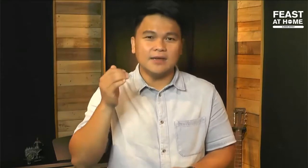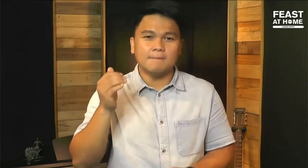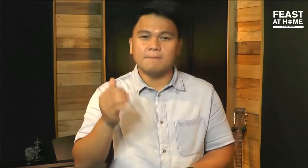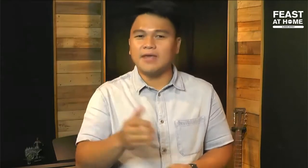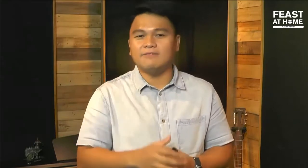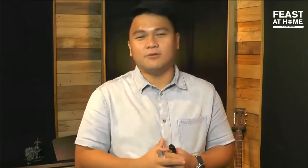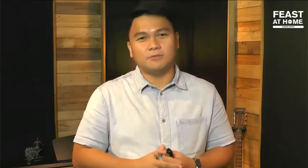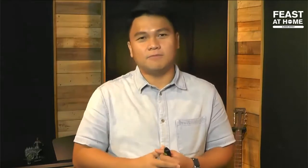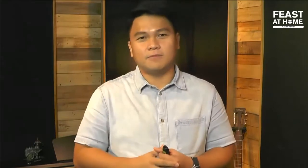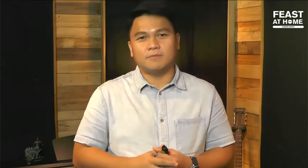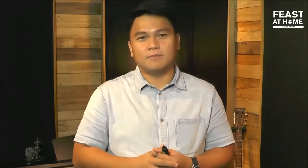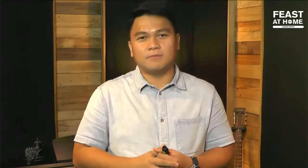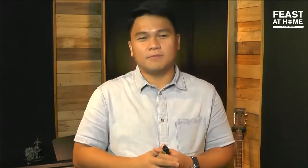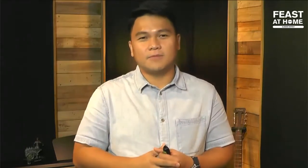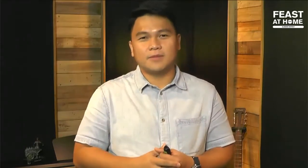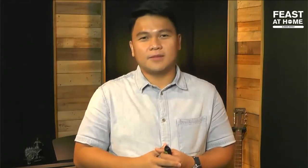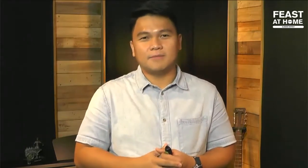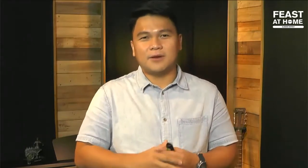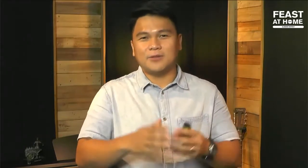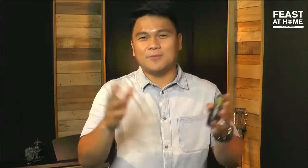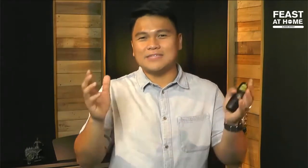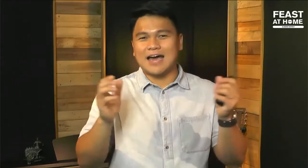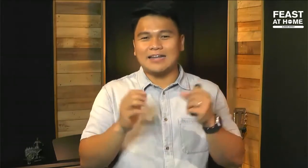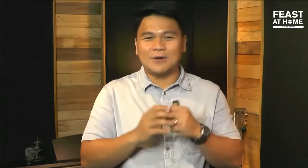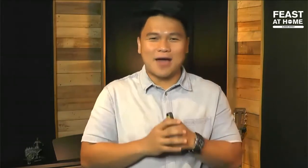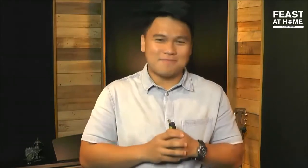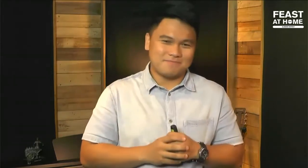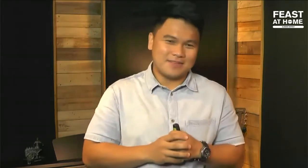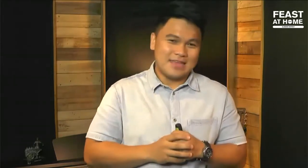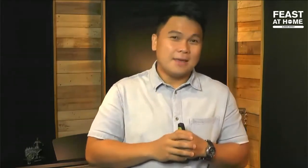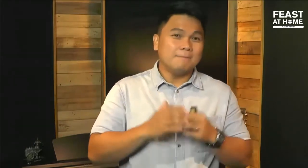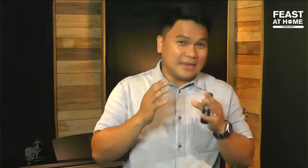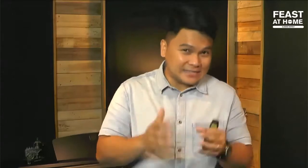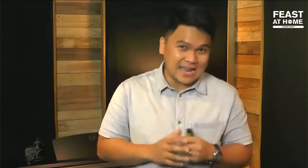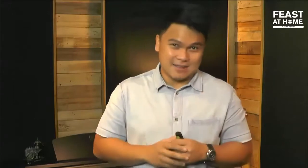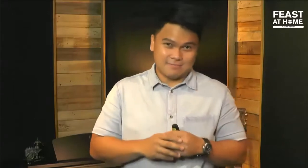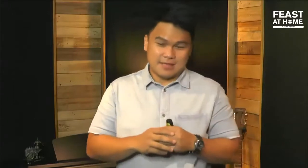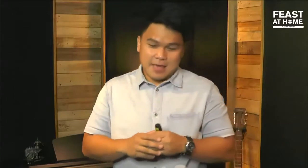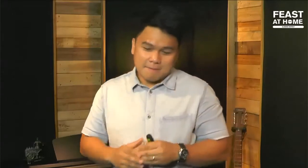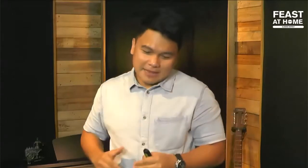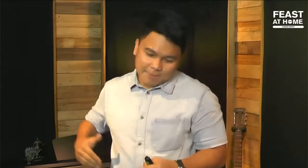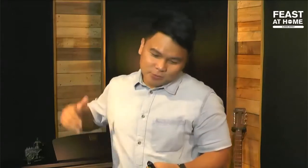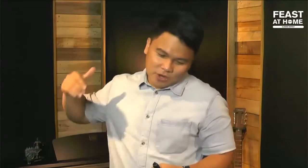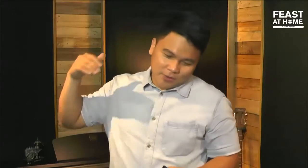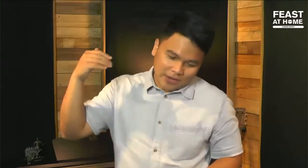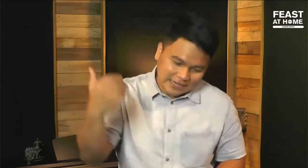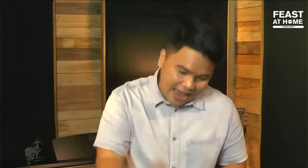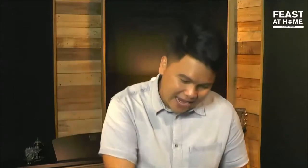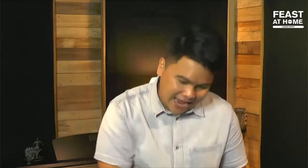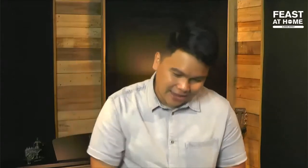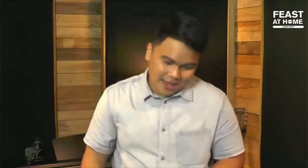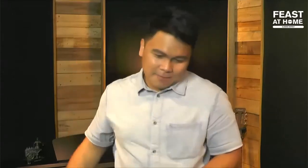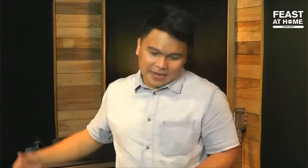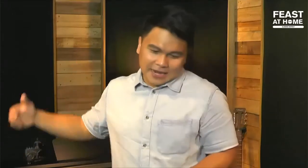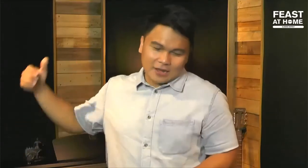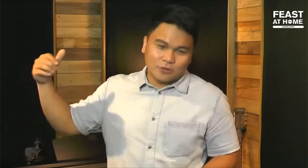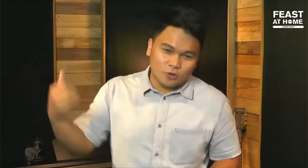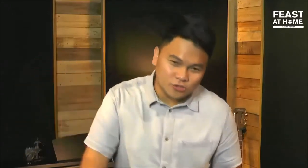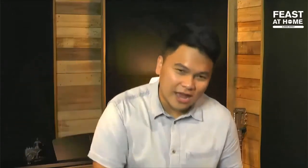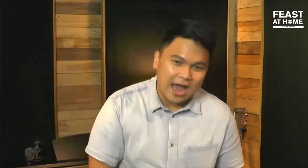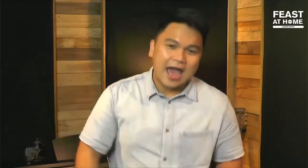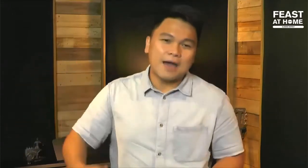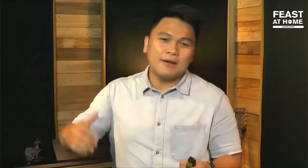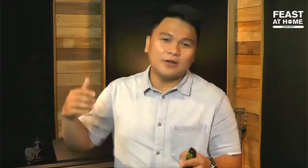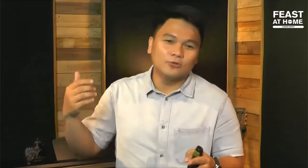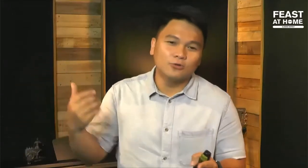Really painful. Pero ito, mas nakakatawa. Minsan, matapos mong gawin yung kasalanan, biglang